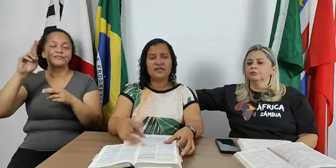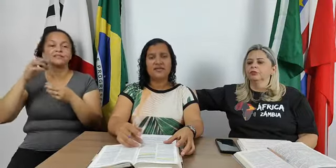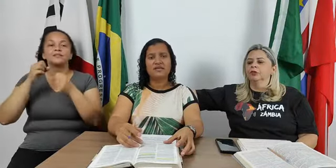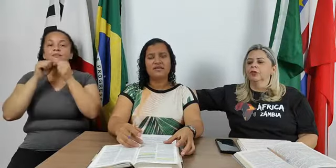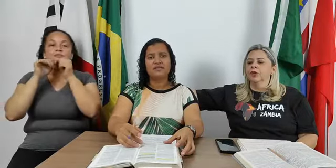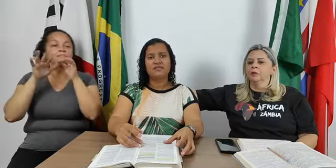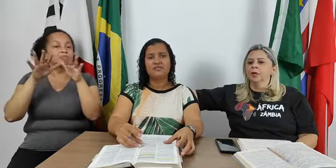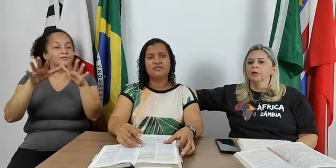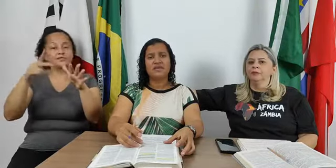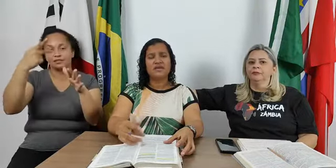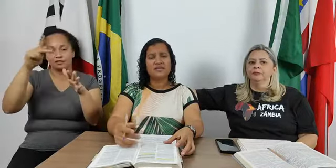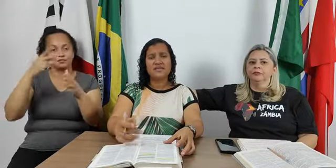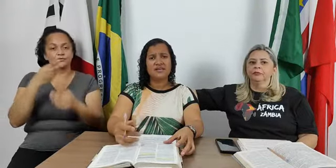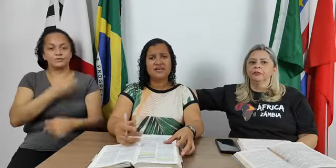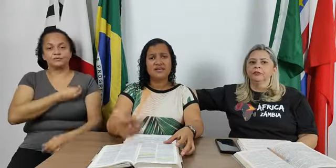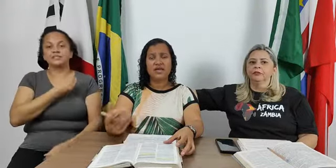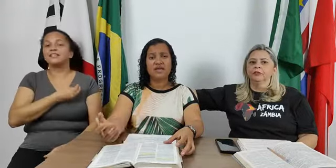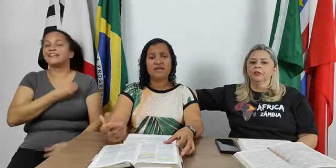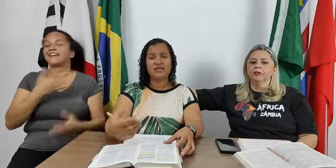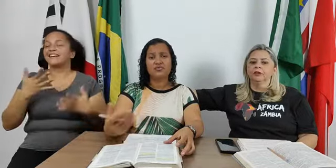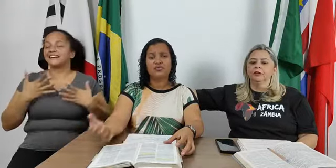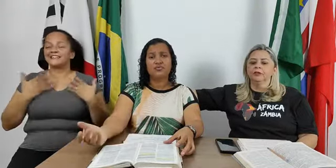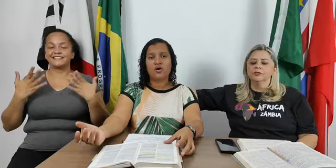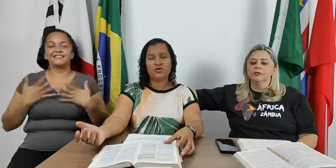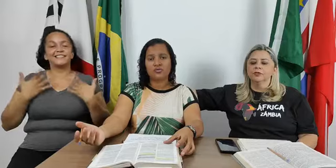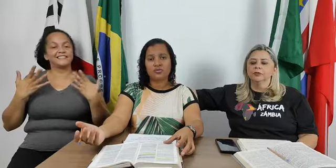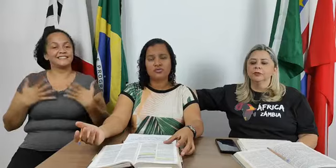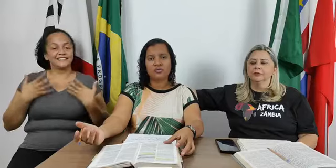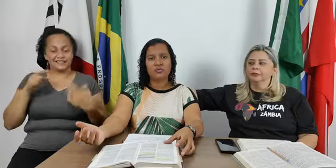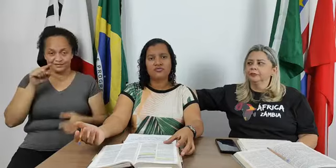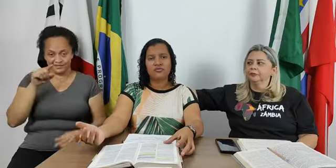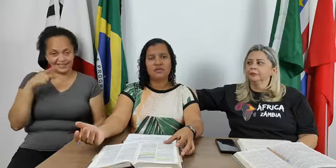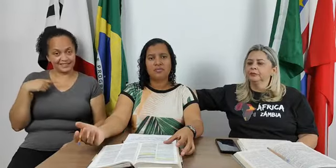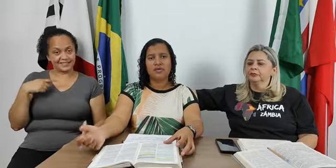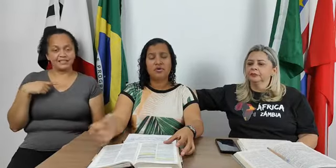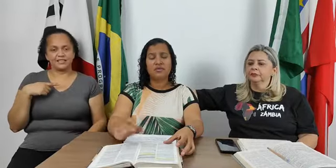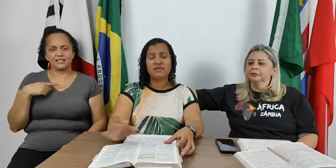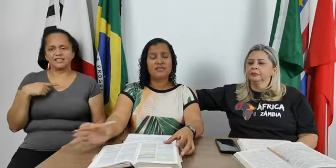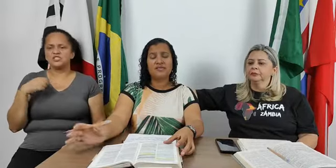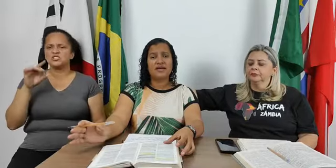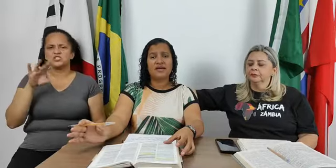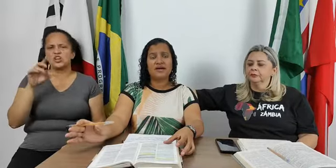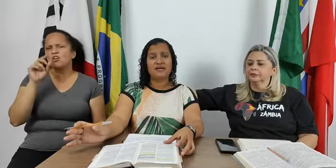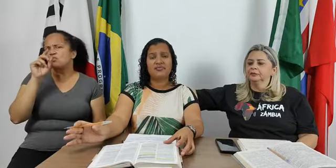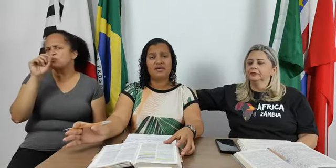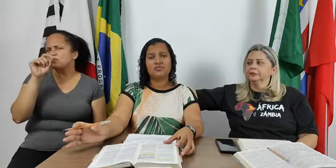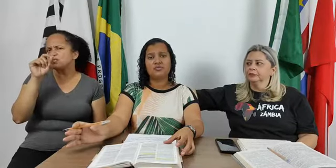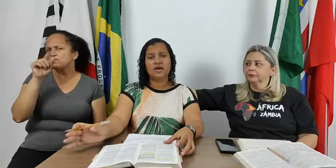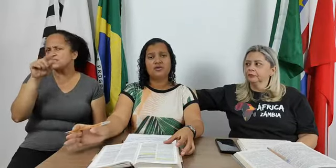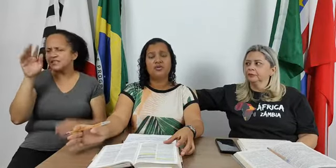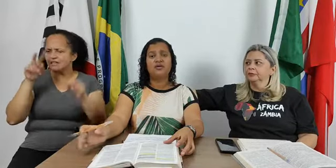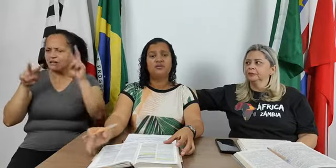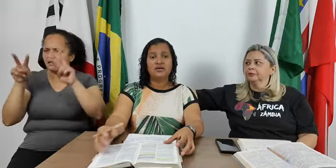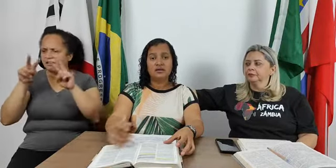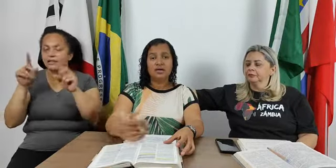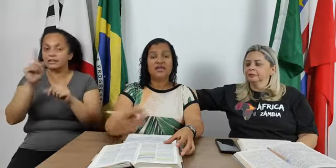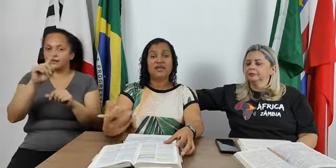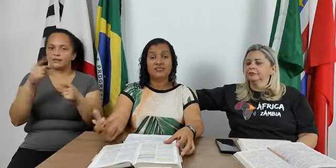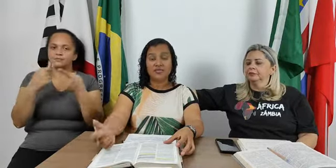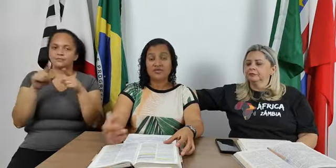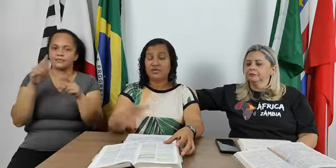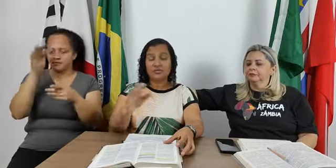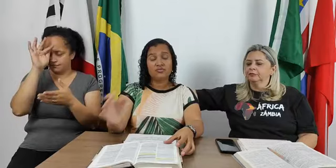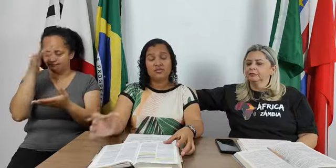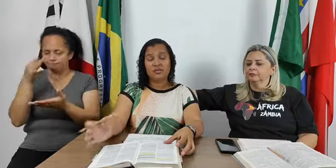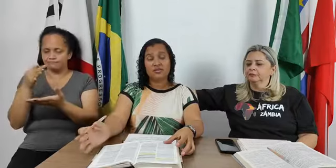É dessa alegria. Amém. É dessa alegria. Não é a alegria que os teus olhos estão contemplando fisicamente. Porque essa é a fé natural. Não, é